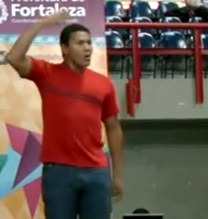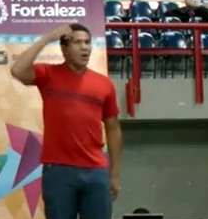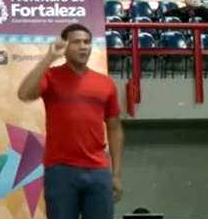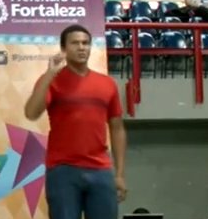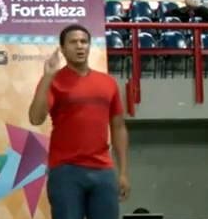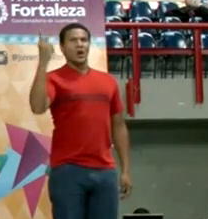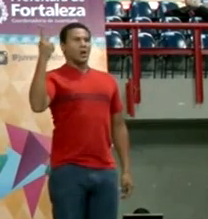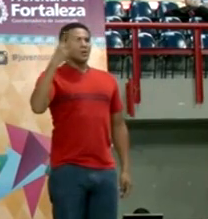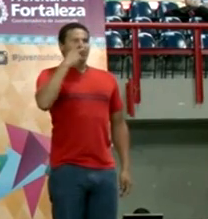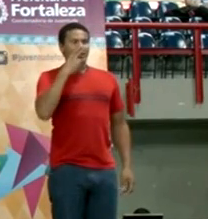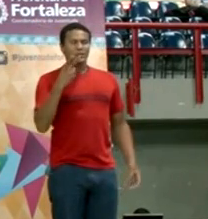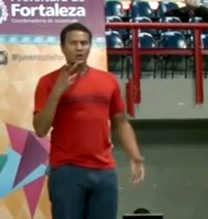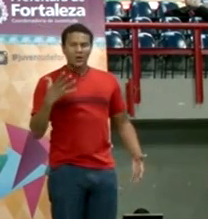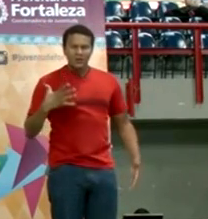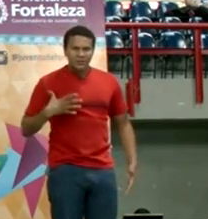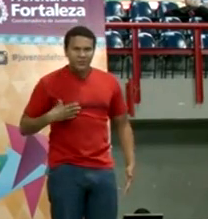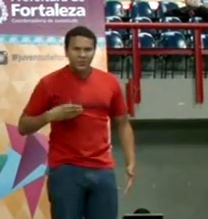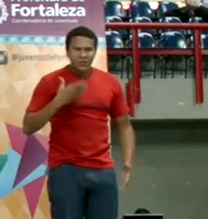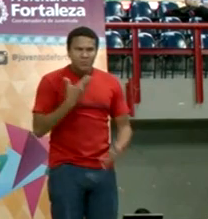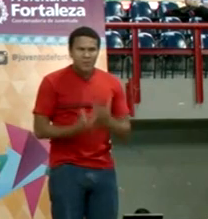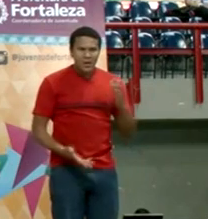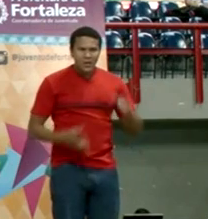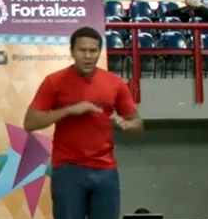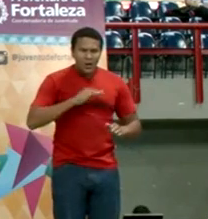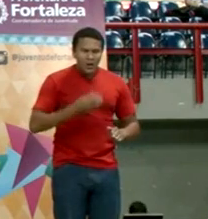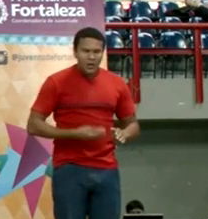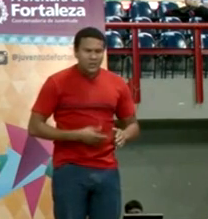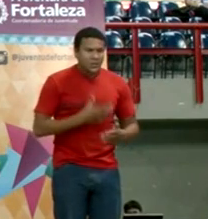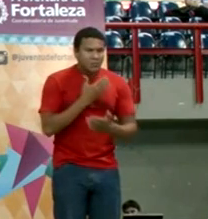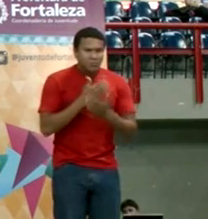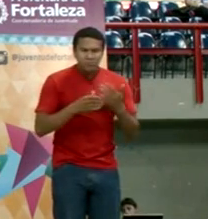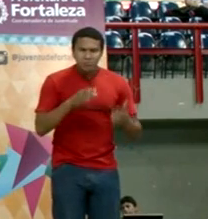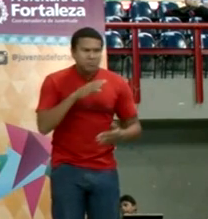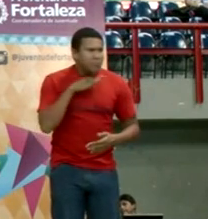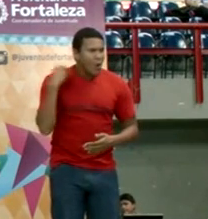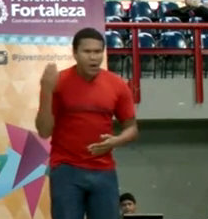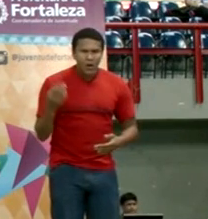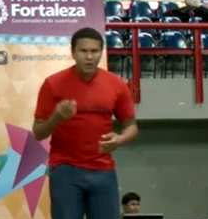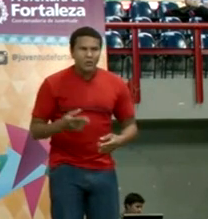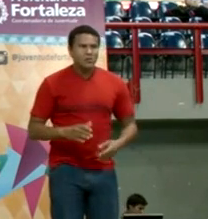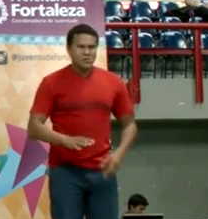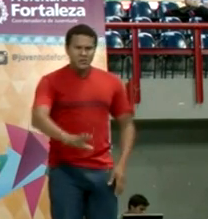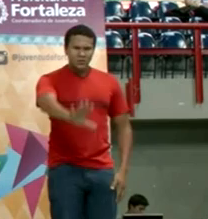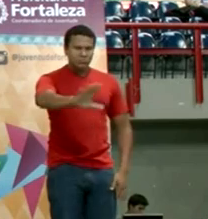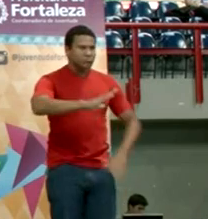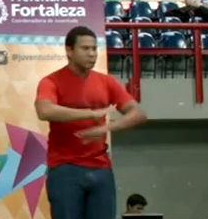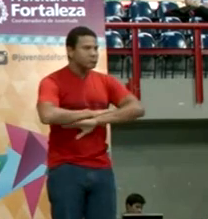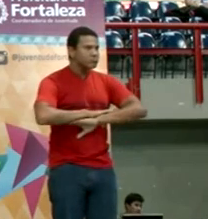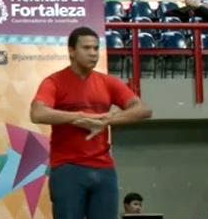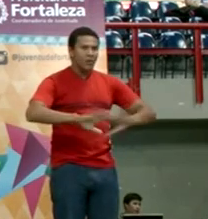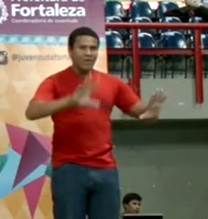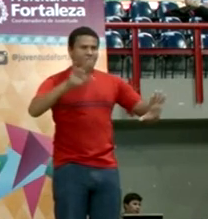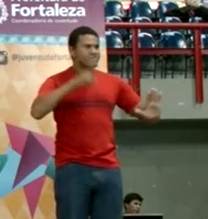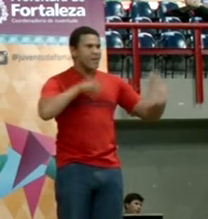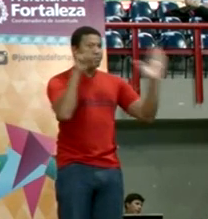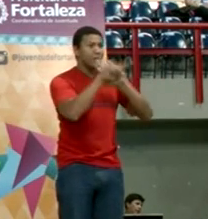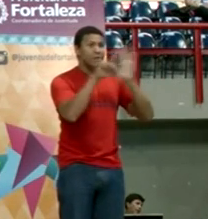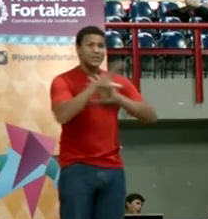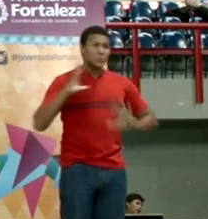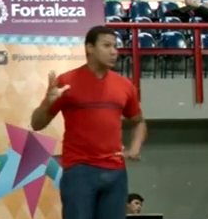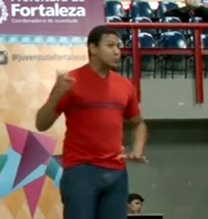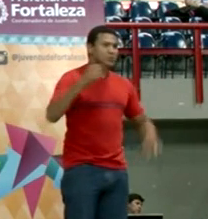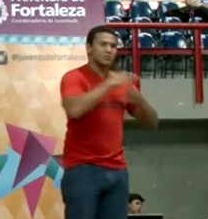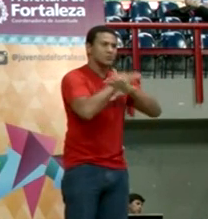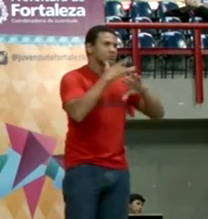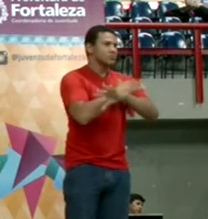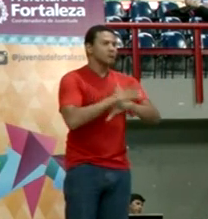neto. Indignado disse o seguinte, eu não quero nem saber, mas todo mundo da cidade vai ser interrogado, até eu descobrir quem foi que matou